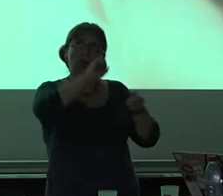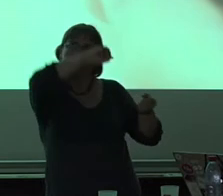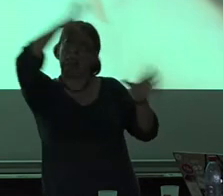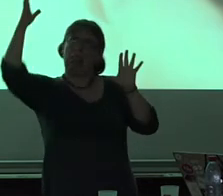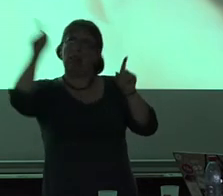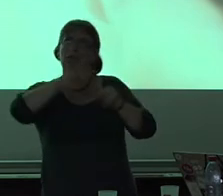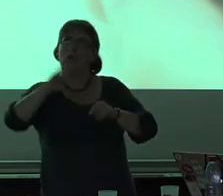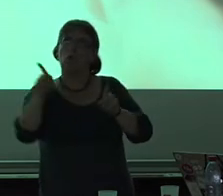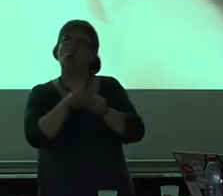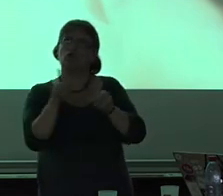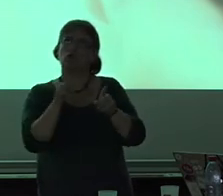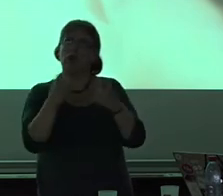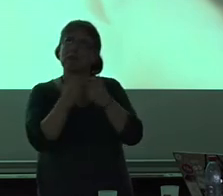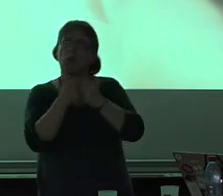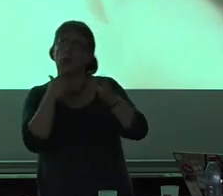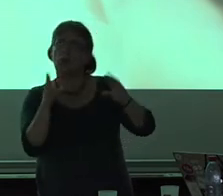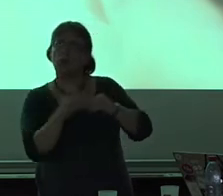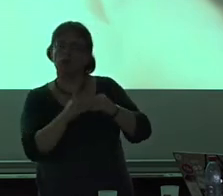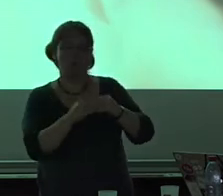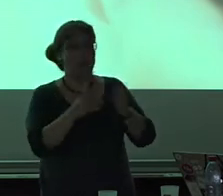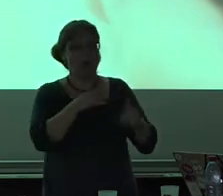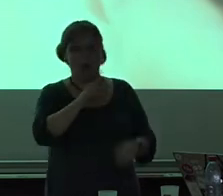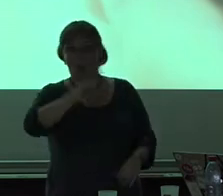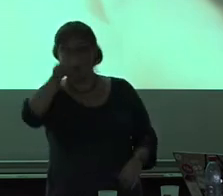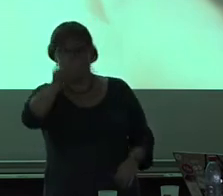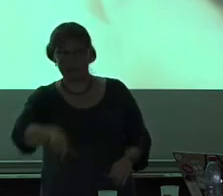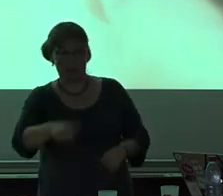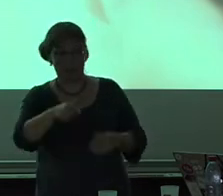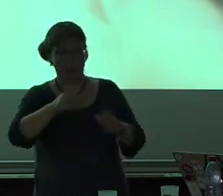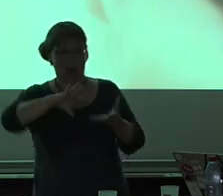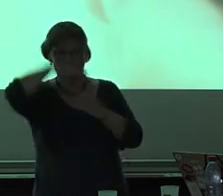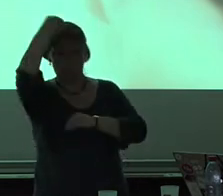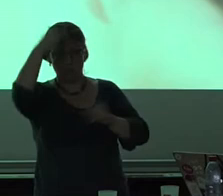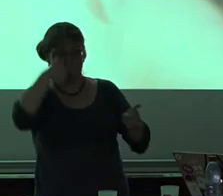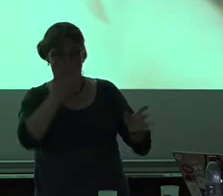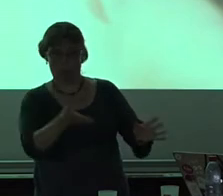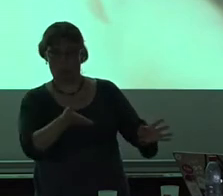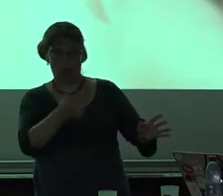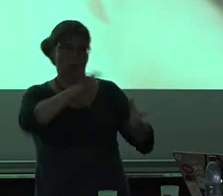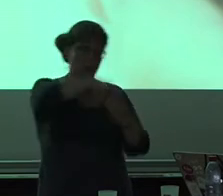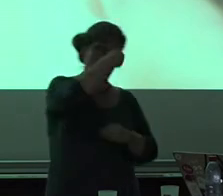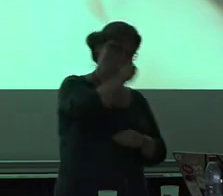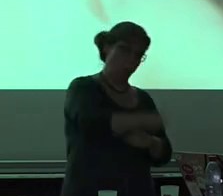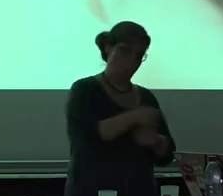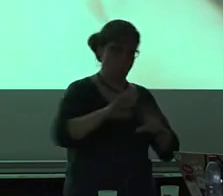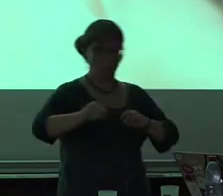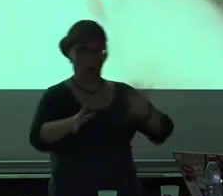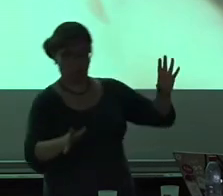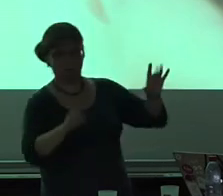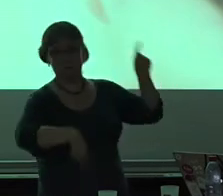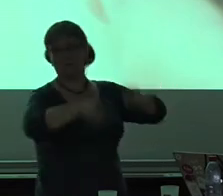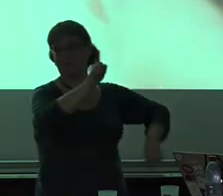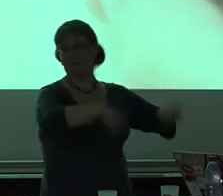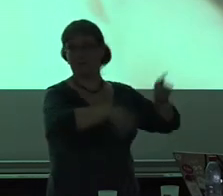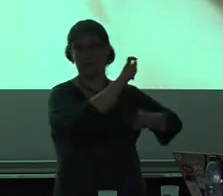À l'inverse, les personnes qui ont besoin d'abstraction ne comprendront pas les exemples concrets. Donc, quand je disais tout à l'heure que quand je fais un